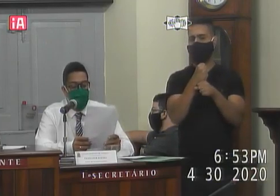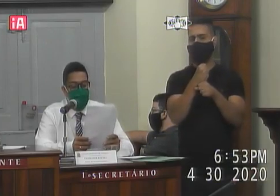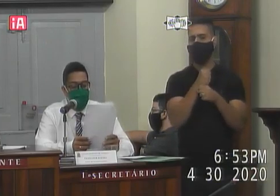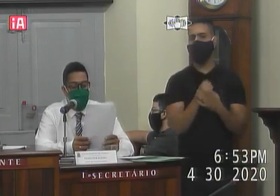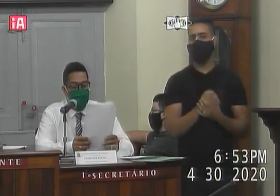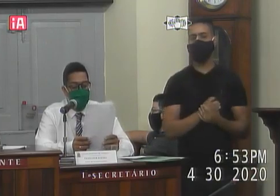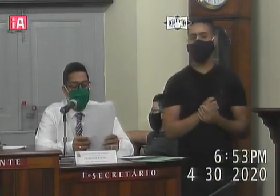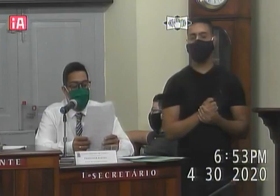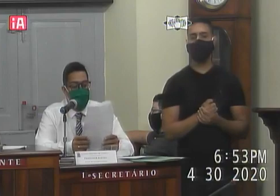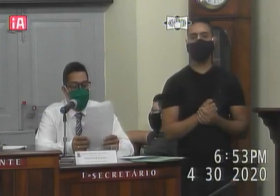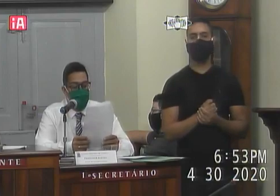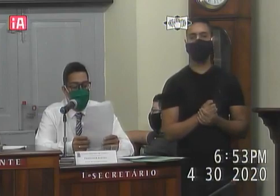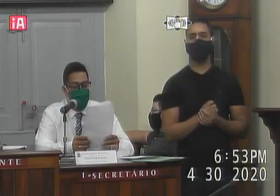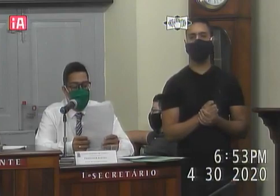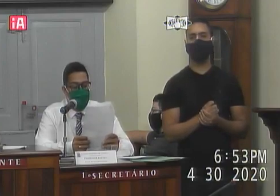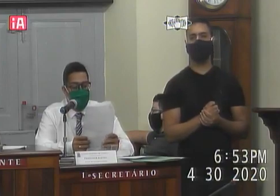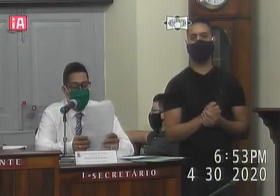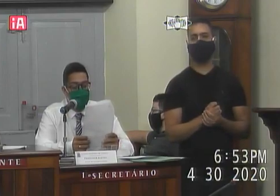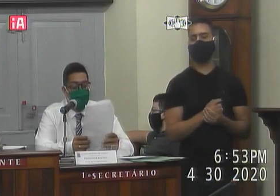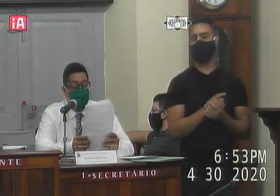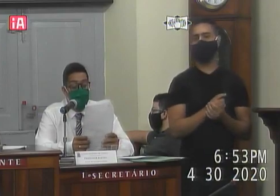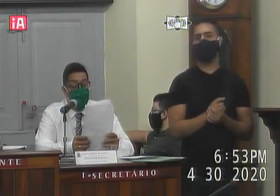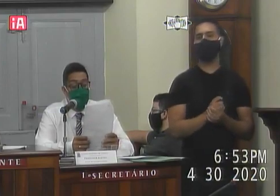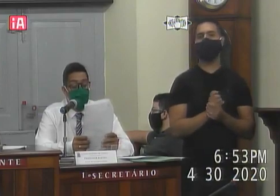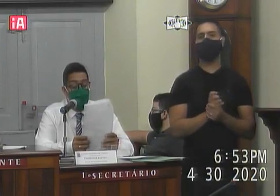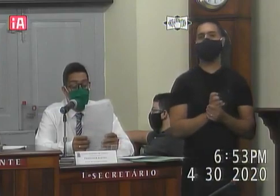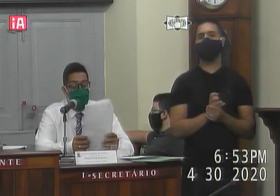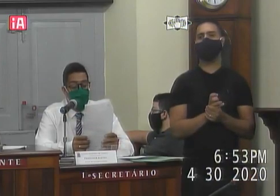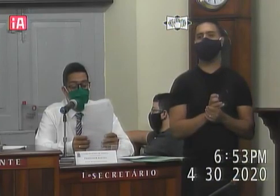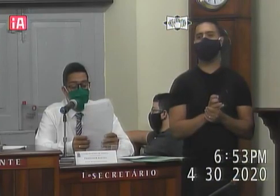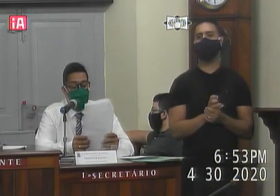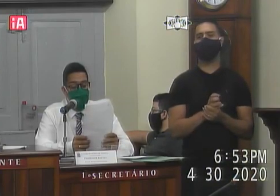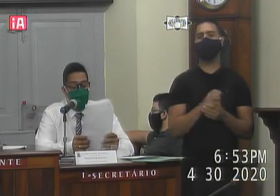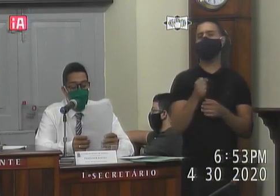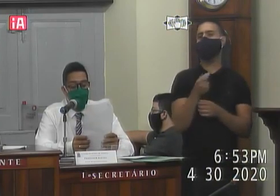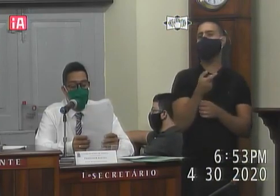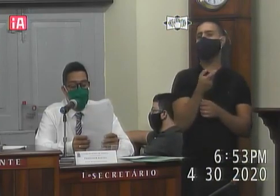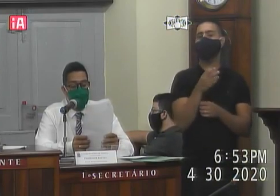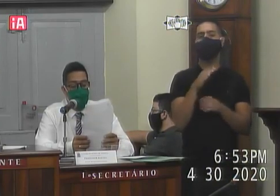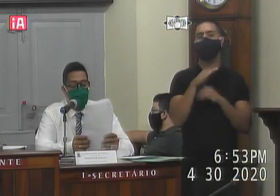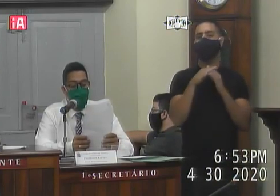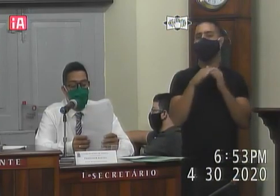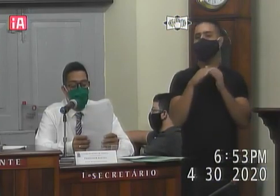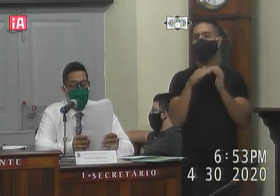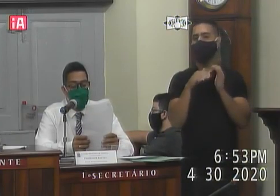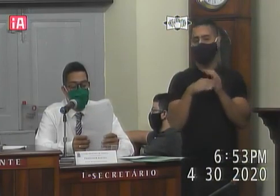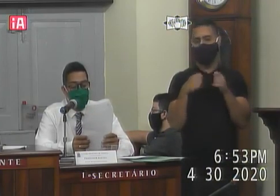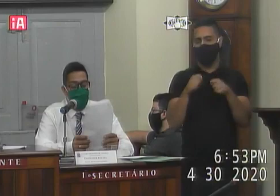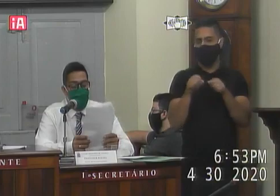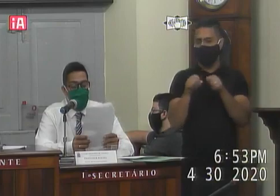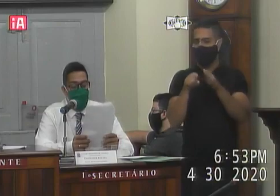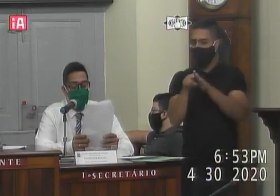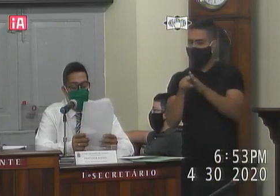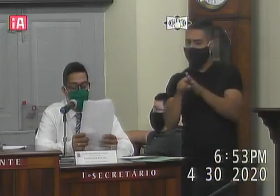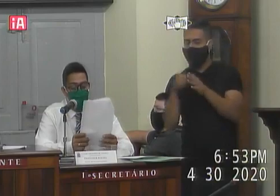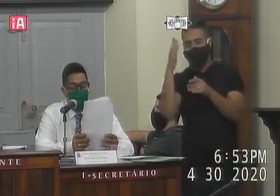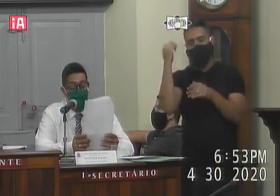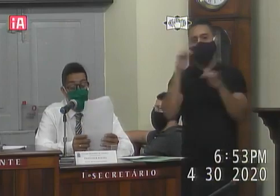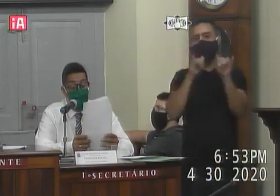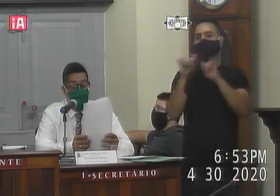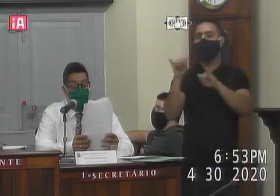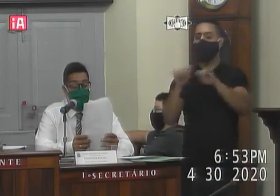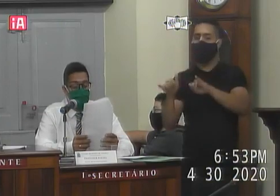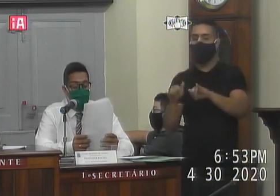a condenação. Tem o número do processo. Qual é o valor total? É necessário consulta ao processo para informar o